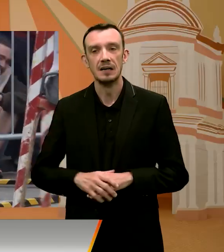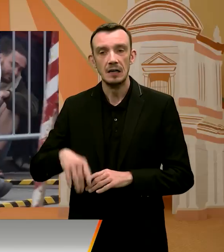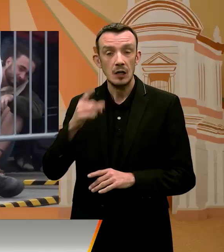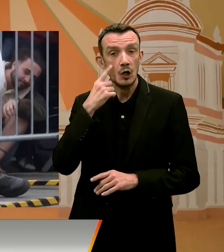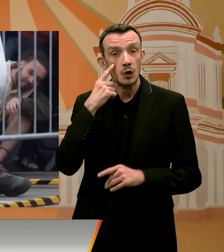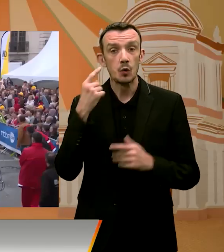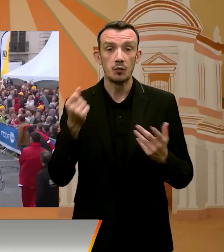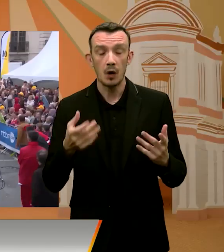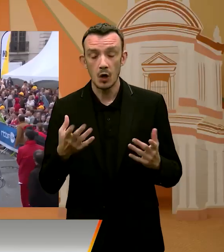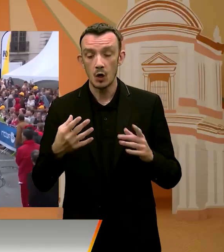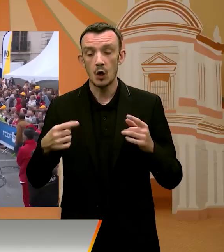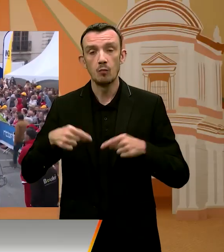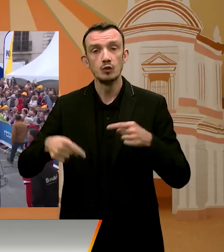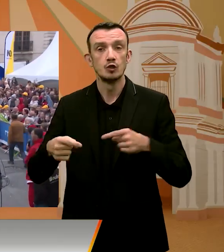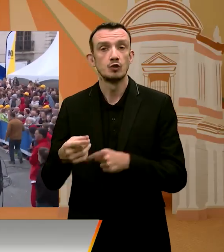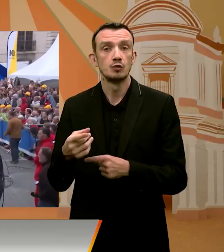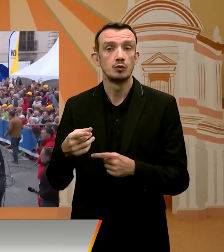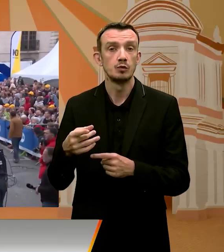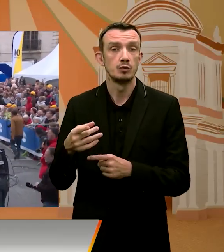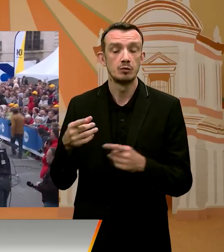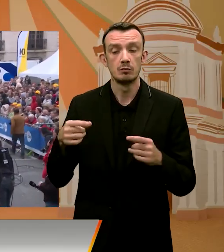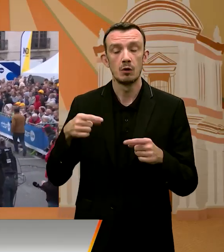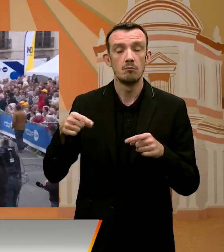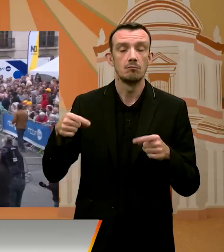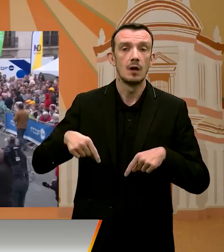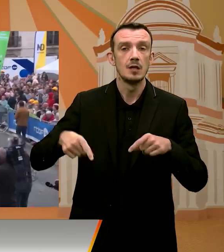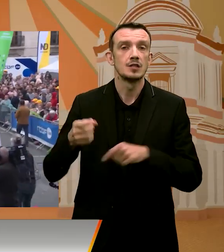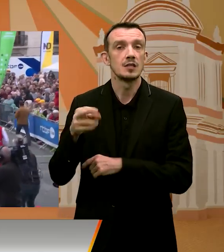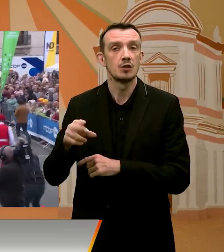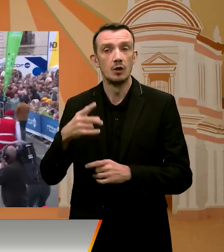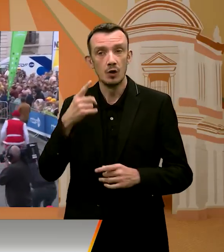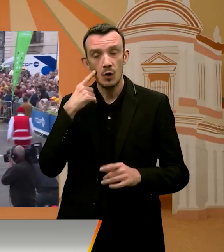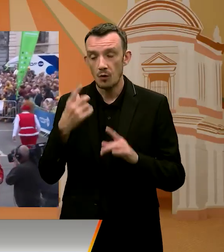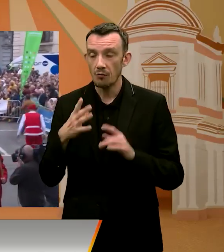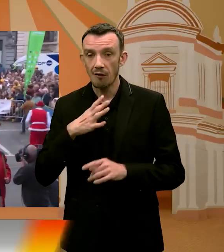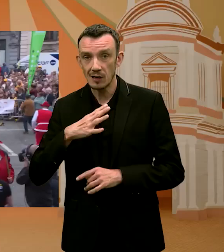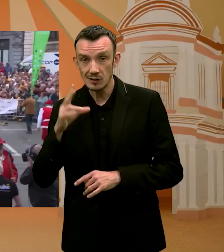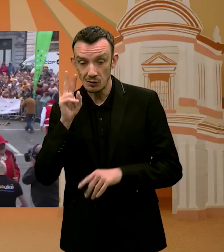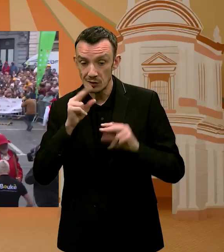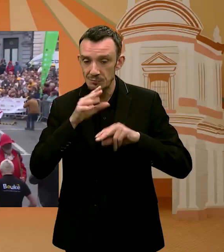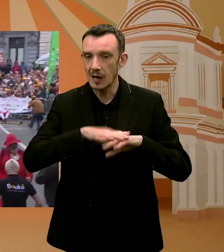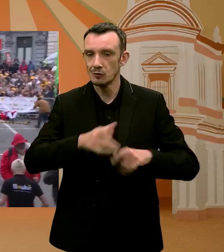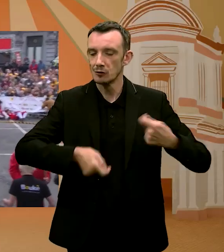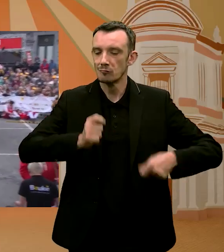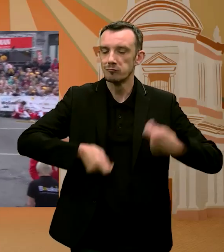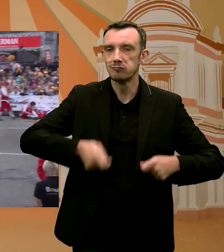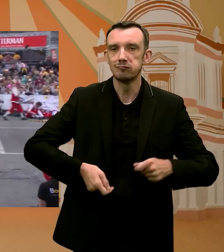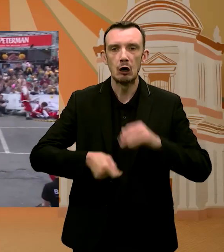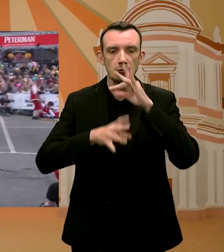signaler, ils ne sont pas sur échasse, mais c'est sympa évidemment de faire un petit clin d'œil au fifre, au tambour, au porte-drapeau. Le groupe n'est pas composé que